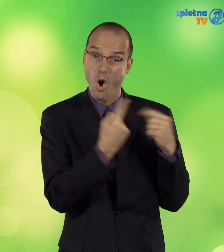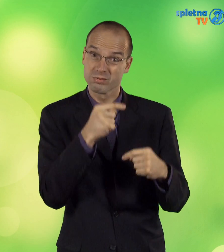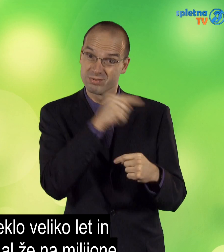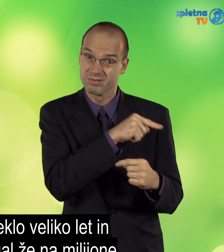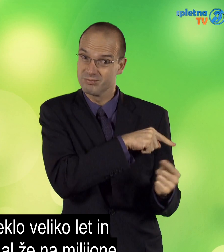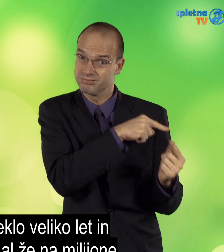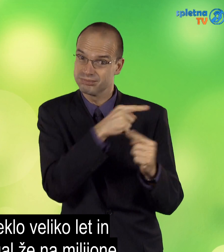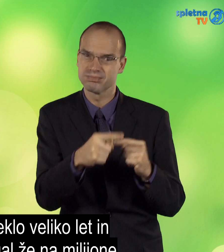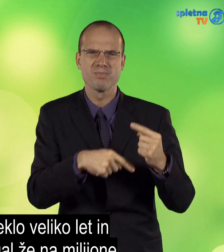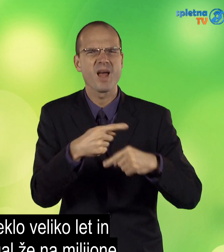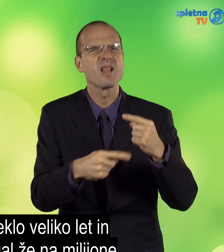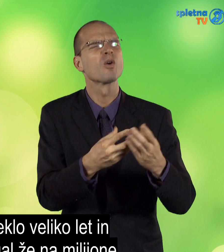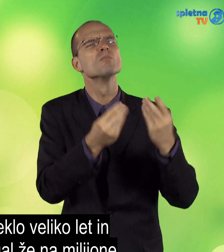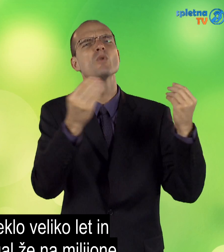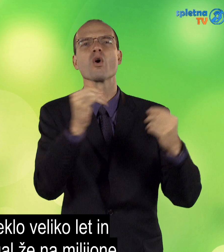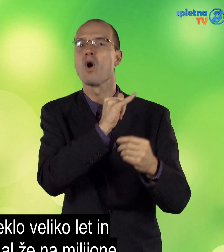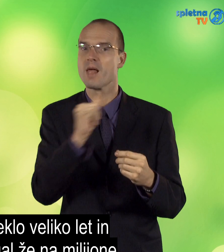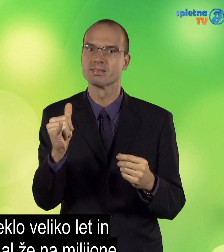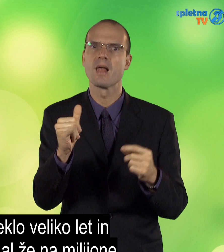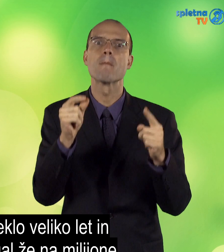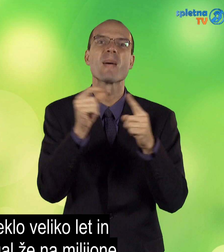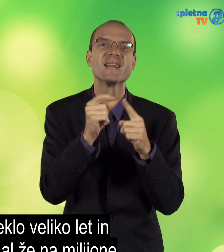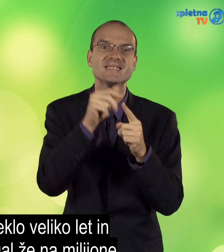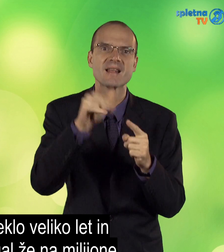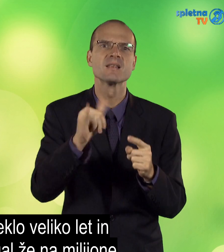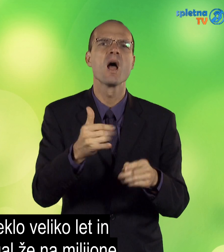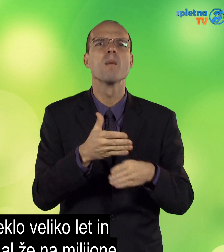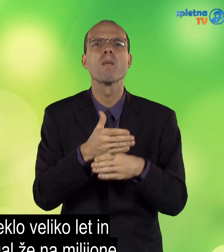Od takrat je preteklo veliko let in penicilin je pomagal že na milijone ljudem.